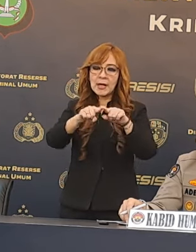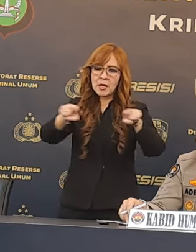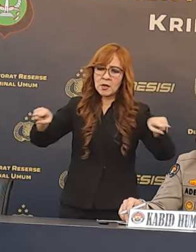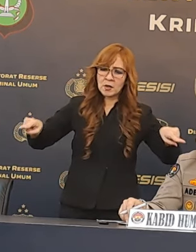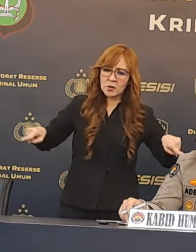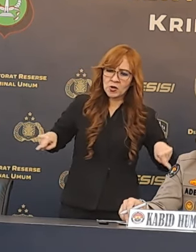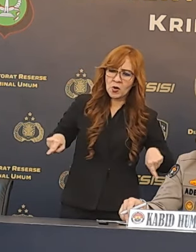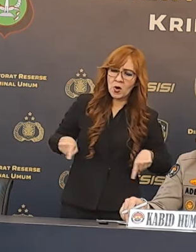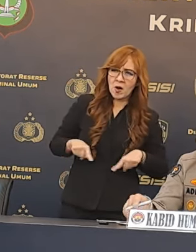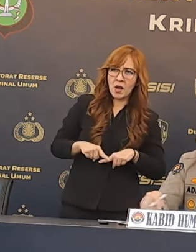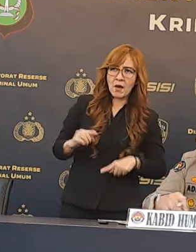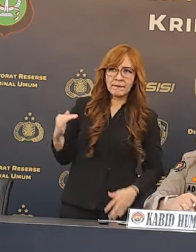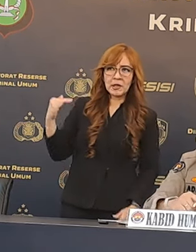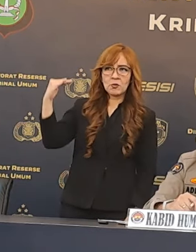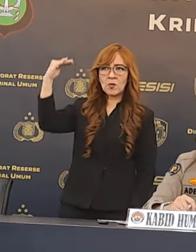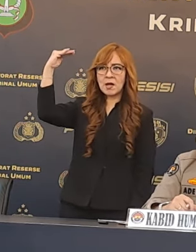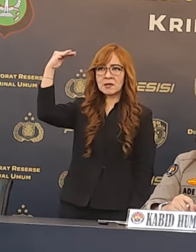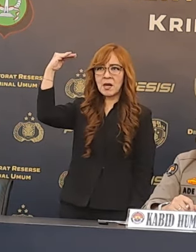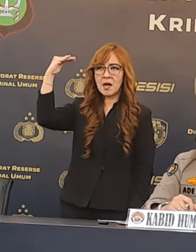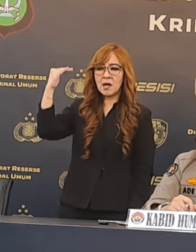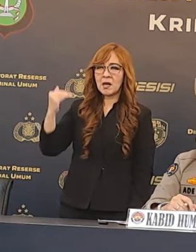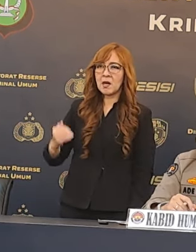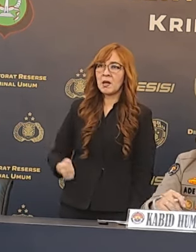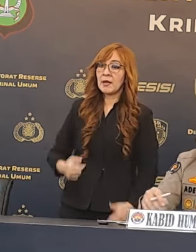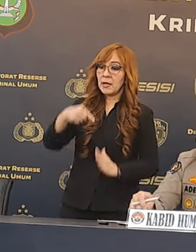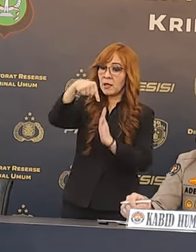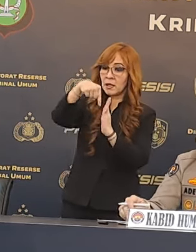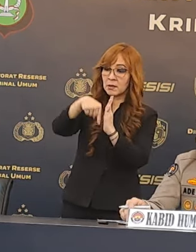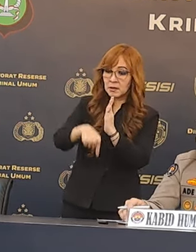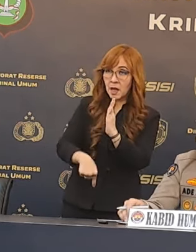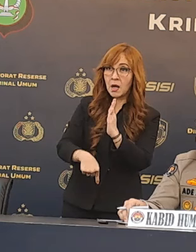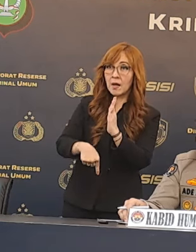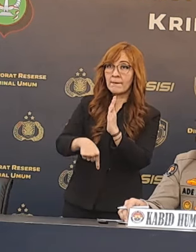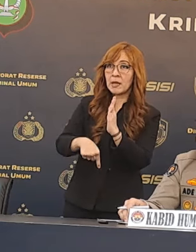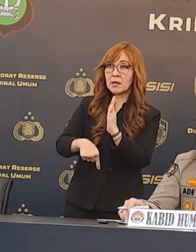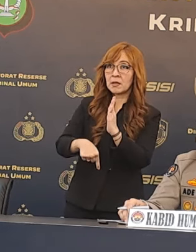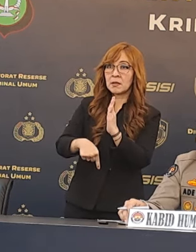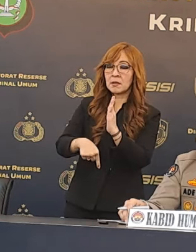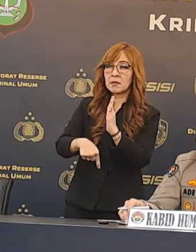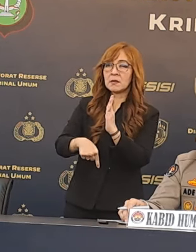dewasa yang mana kedalamannya